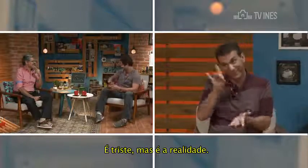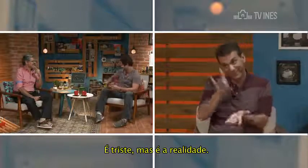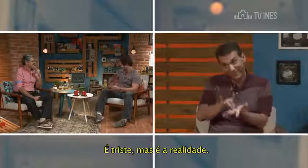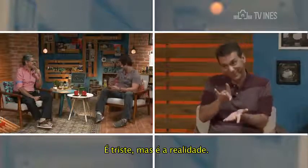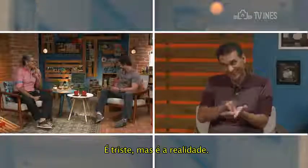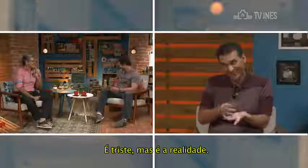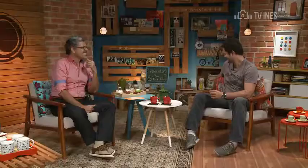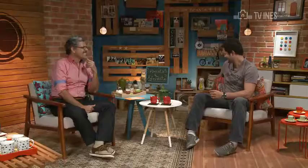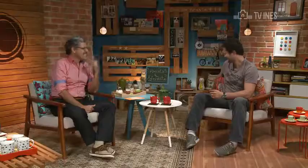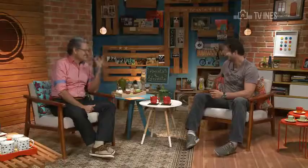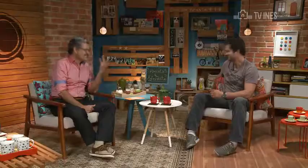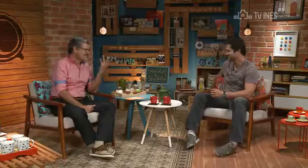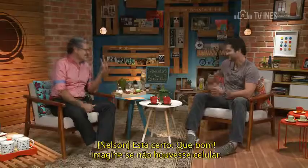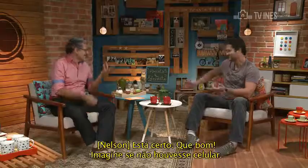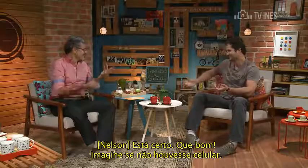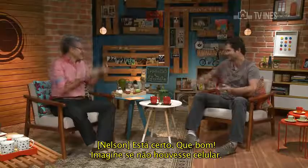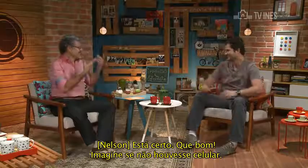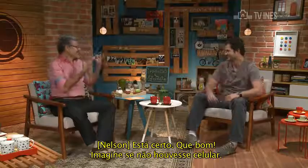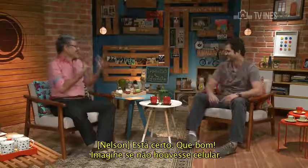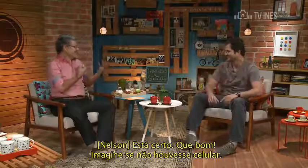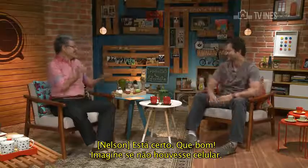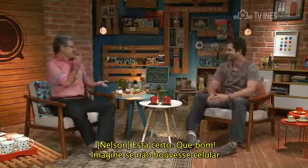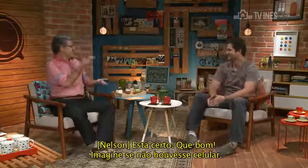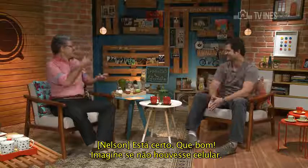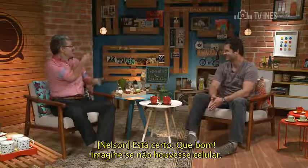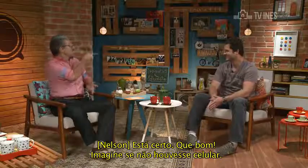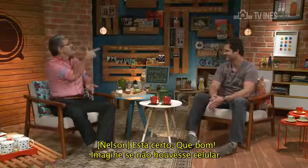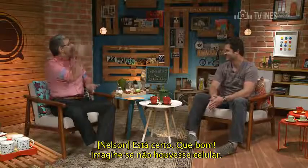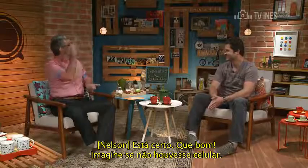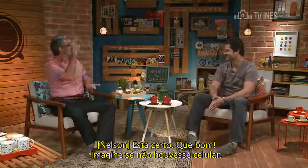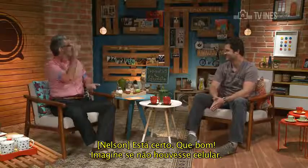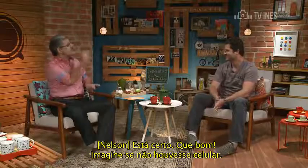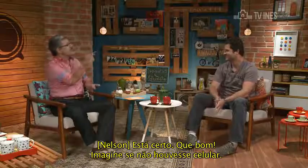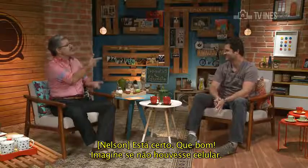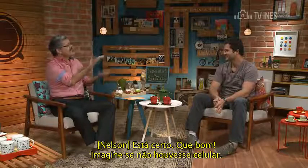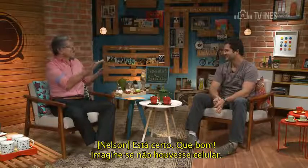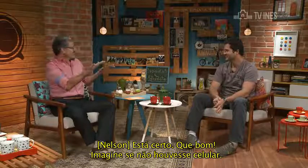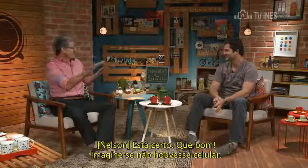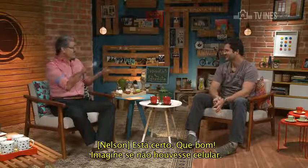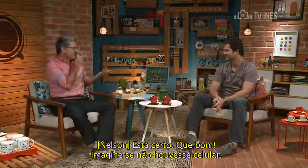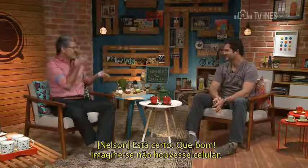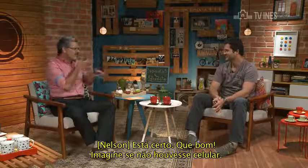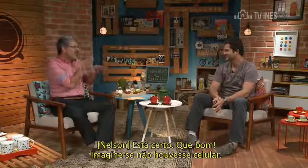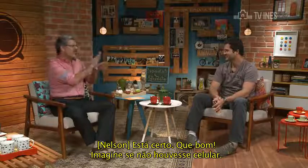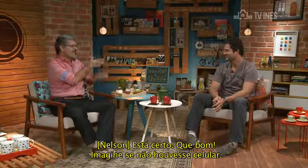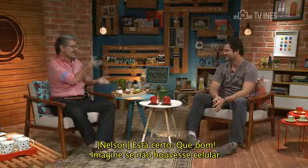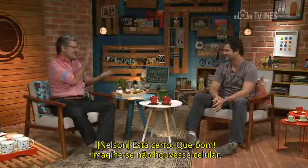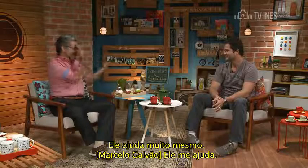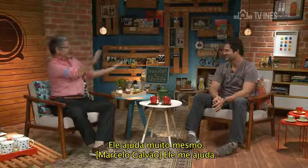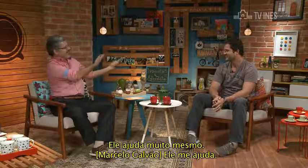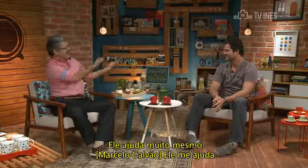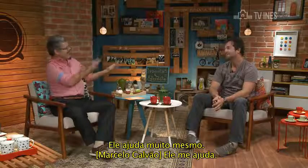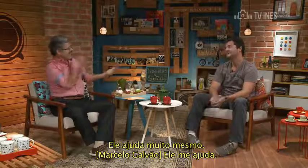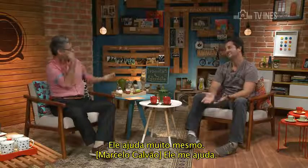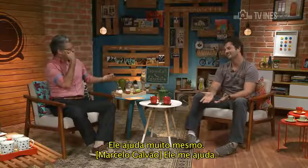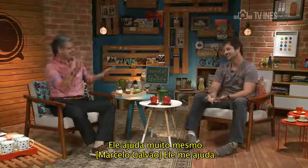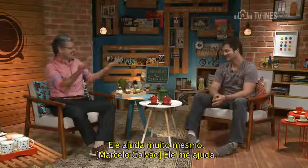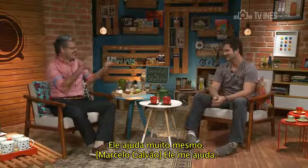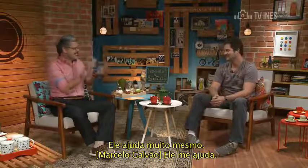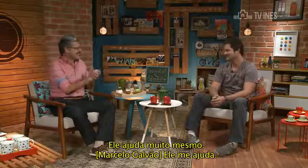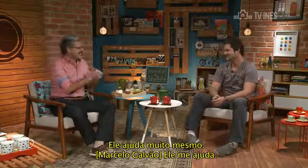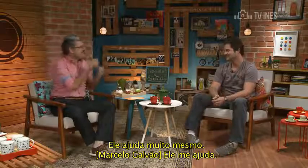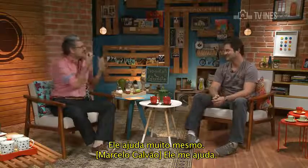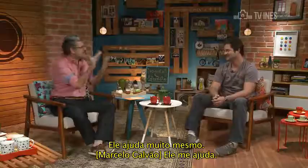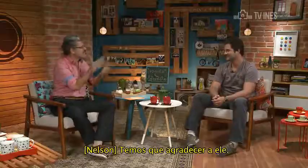realidade. Tá certo. Que bom. Imagine se não houvesse celular. Ele ajuda muito